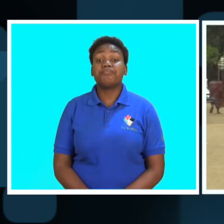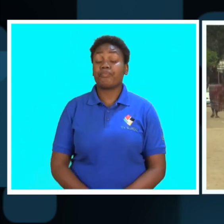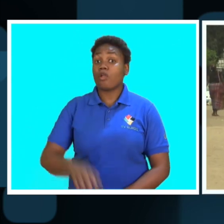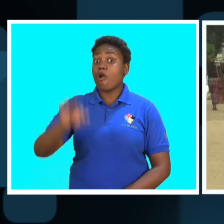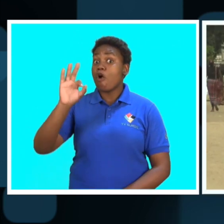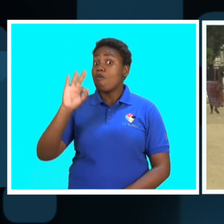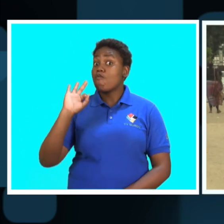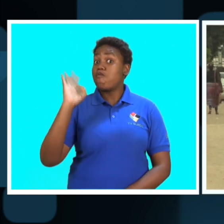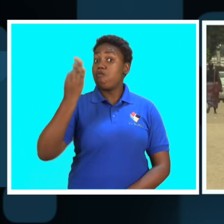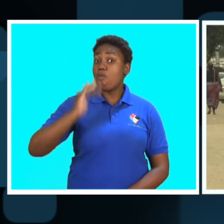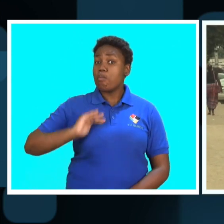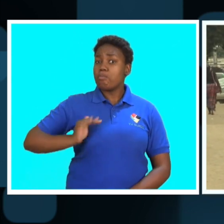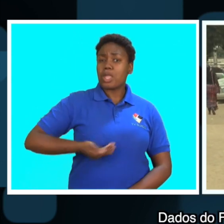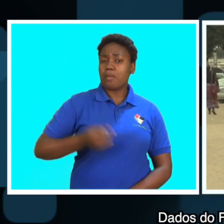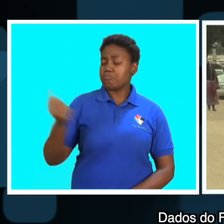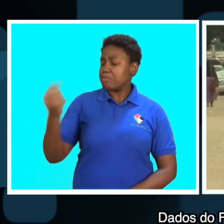homem.